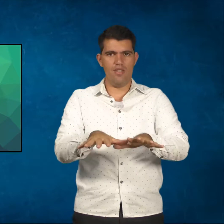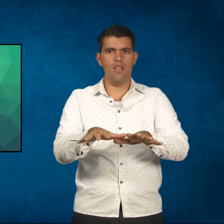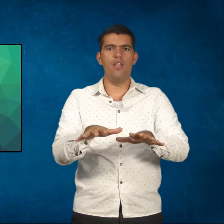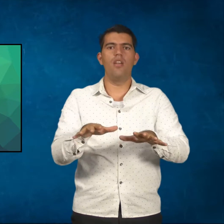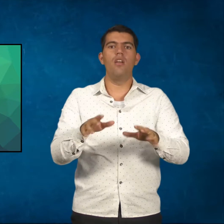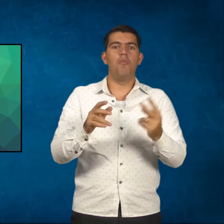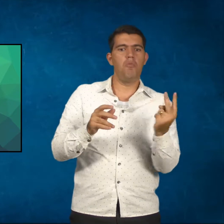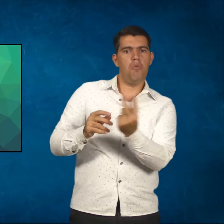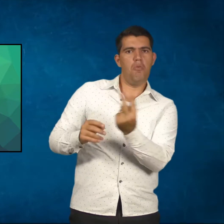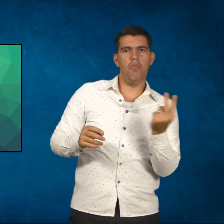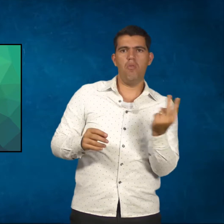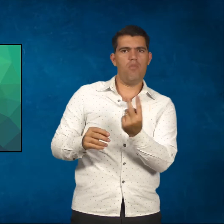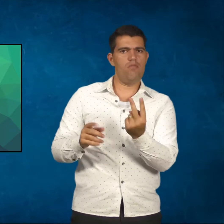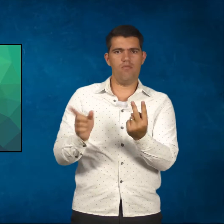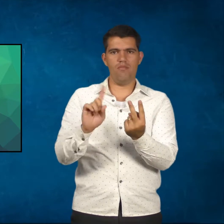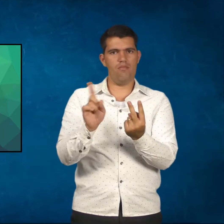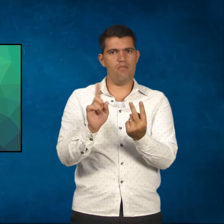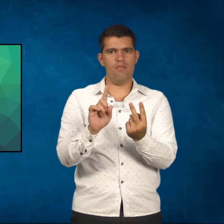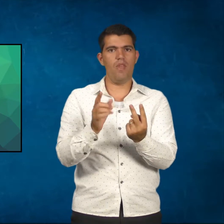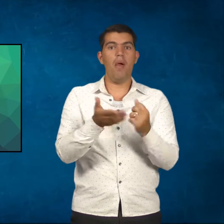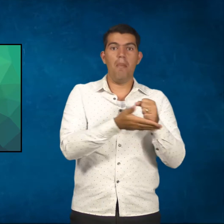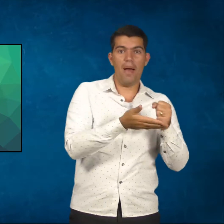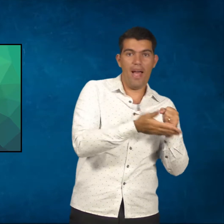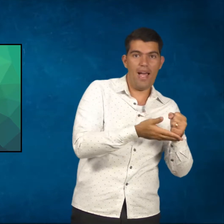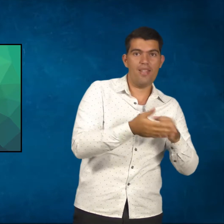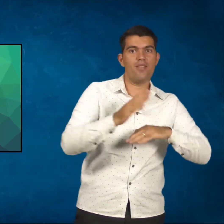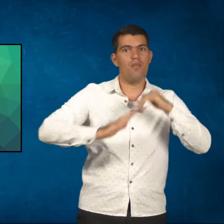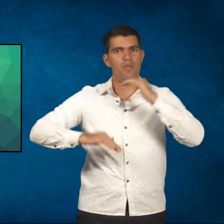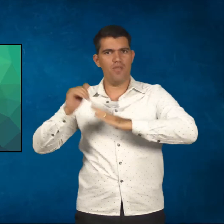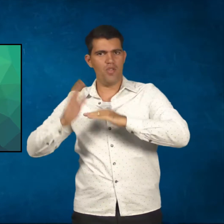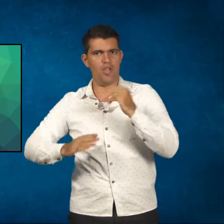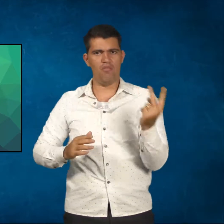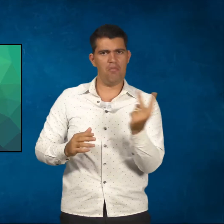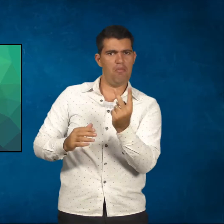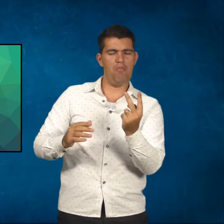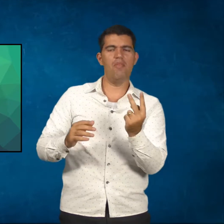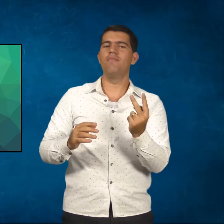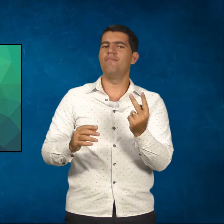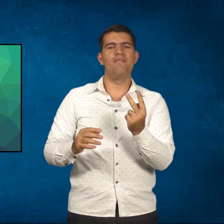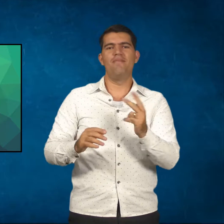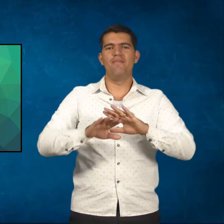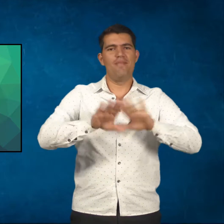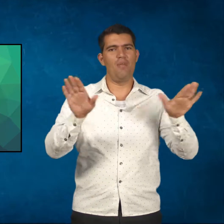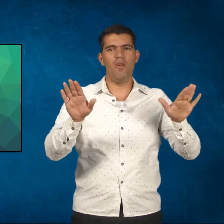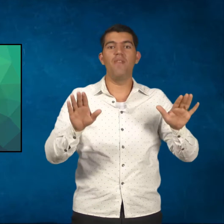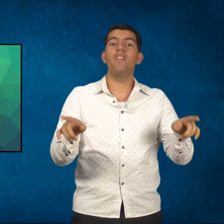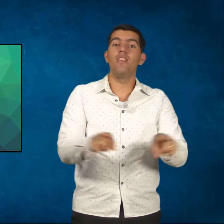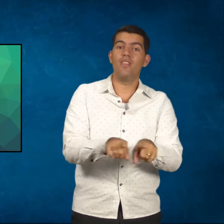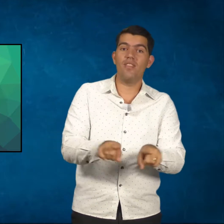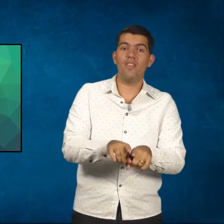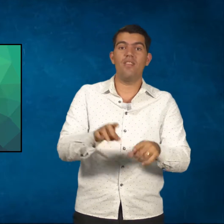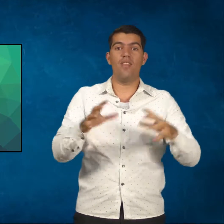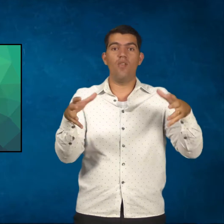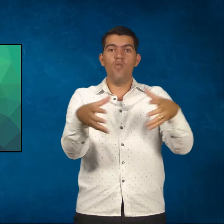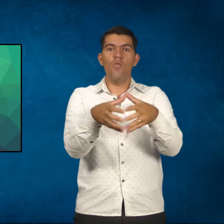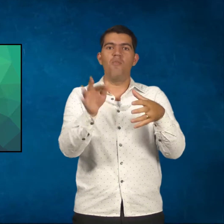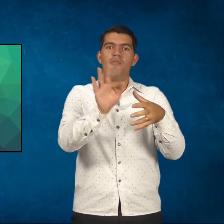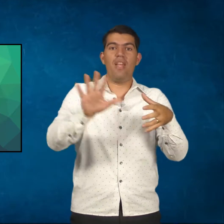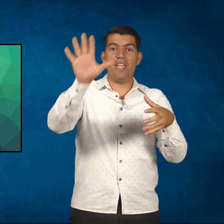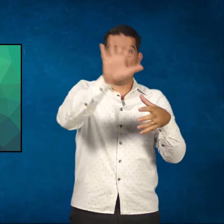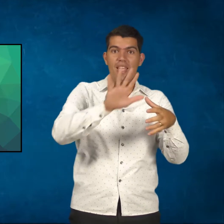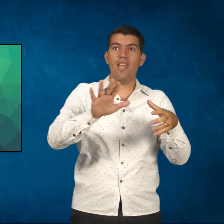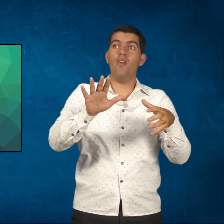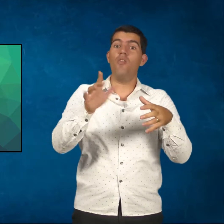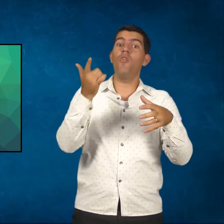a dualidade entre os ensinos básico e profissional e também ampliando as funções da rede federal para o